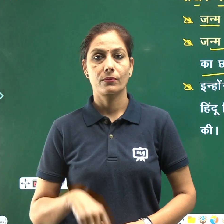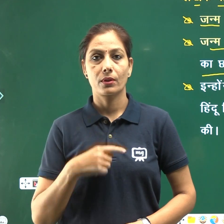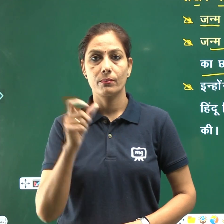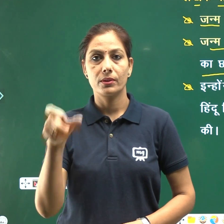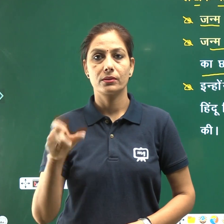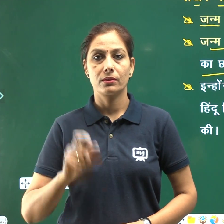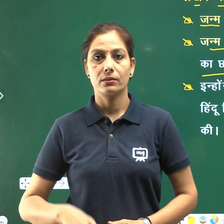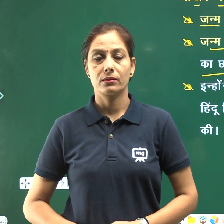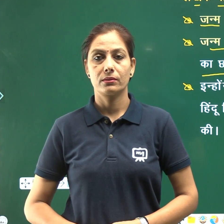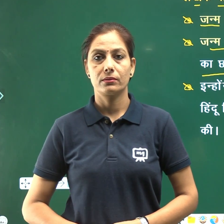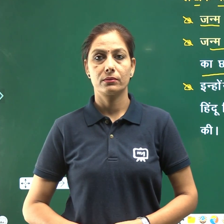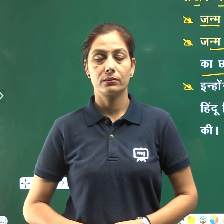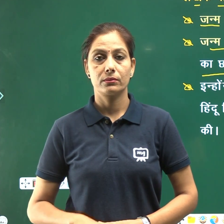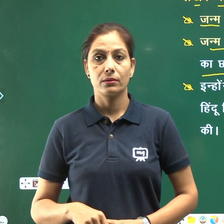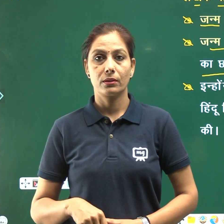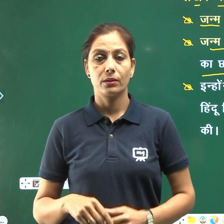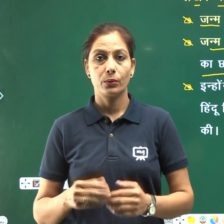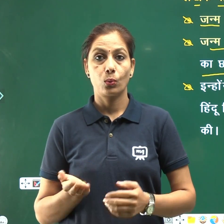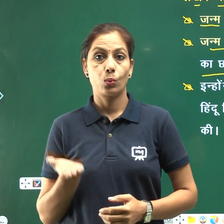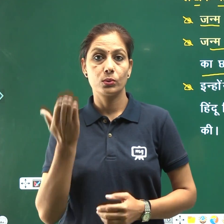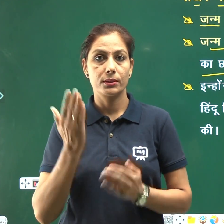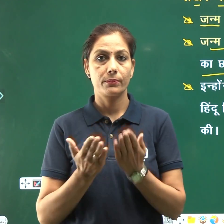इन्होंने उच्च शिक्षा